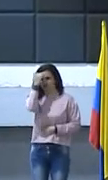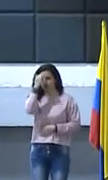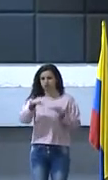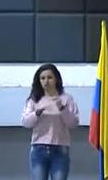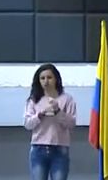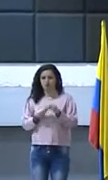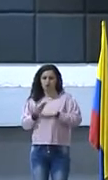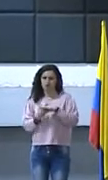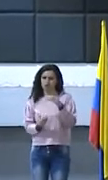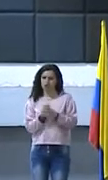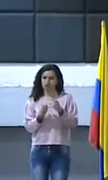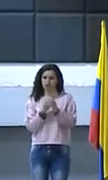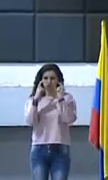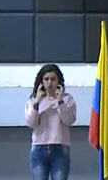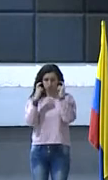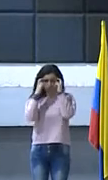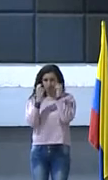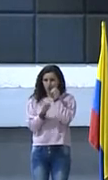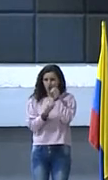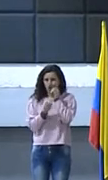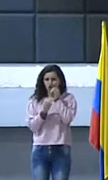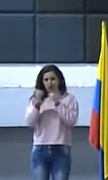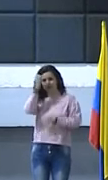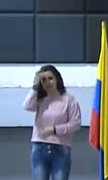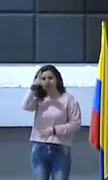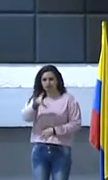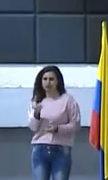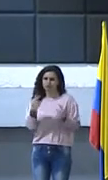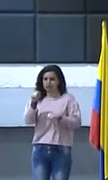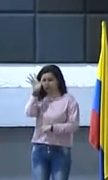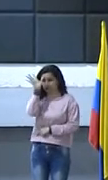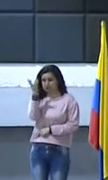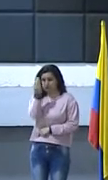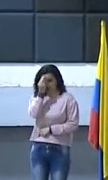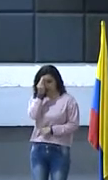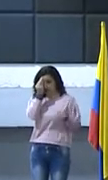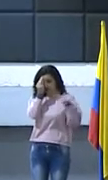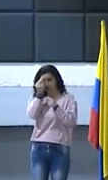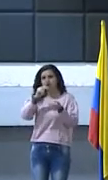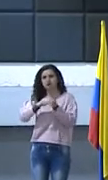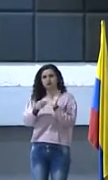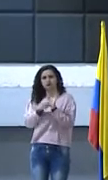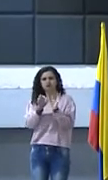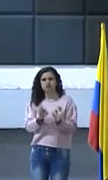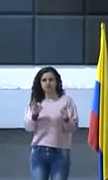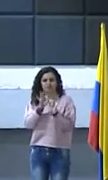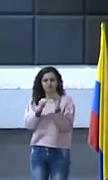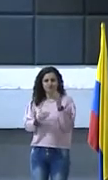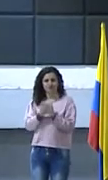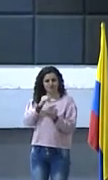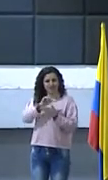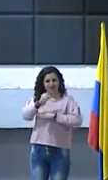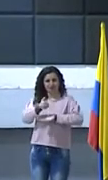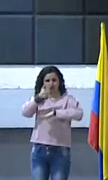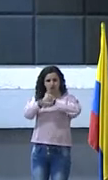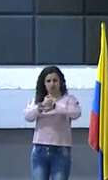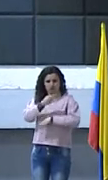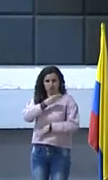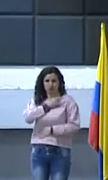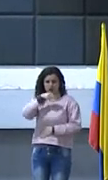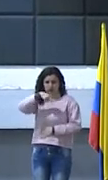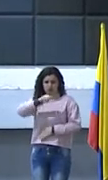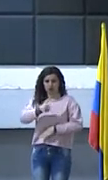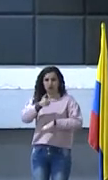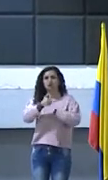conocimiento pedagógico didáctico y disciplinar constituye el referente inicial del programa rector al dignificar lo